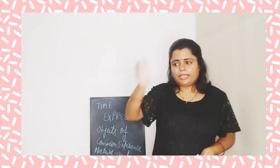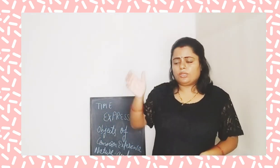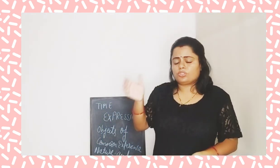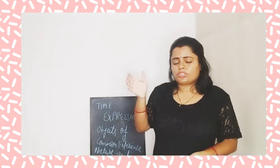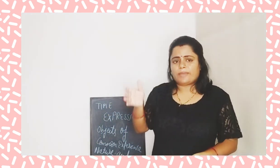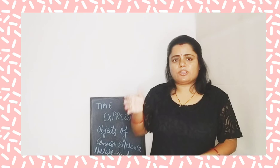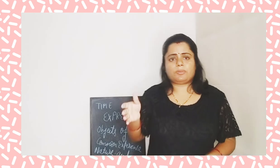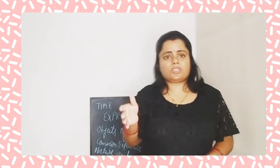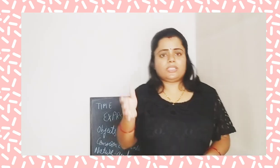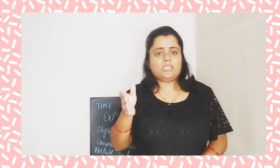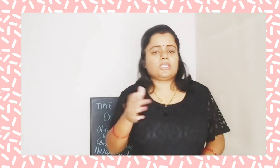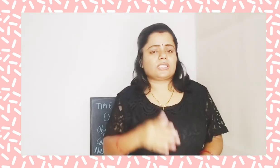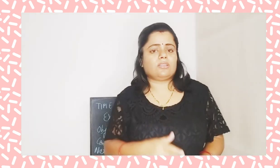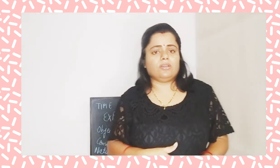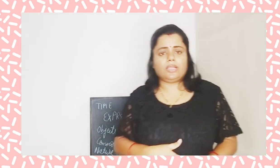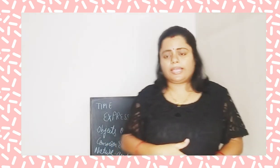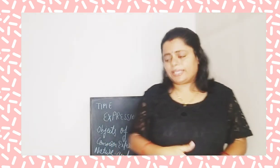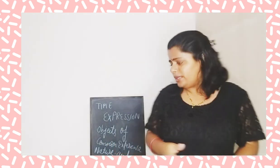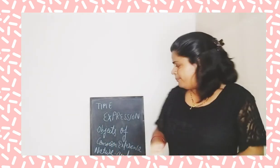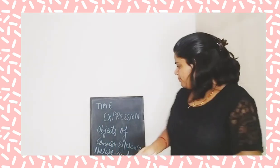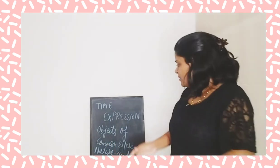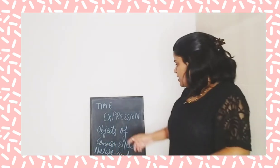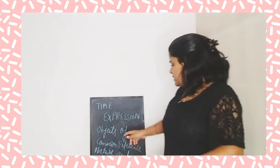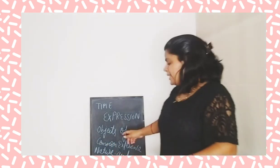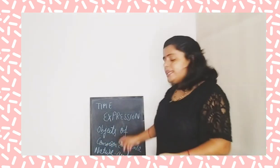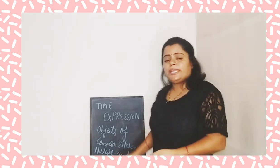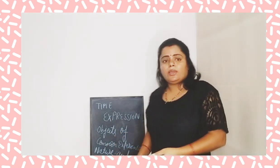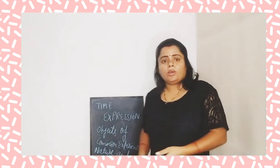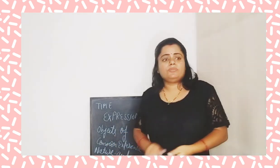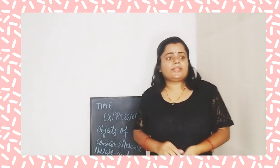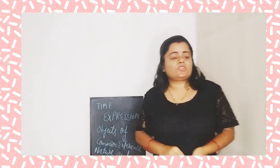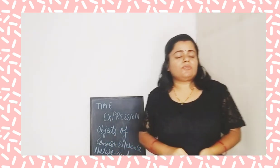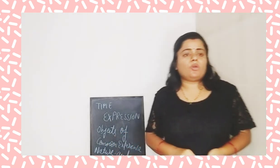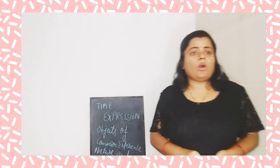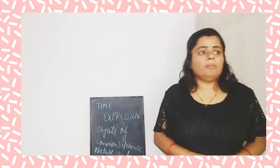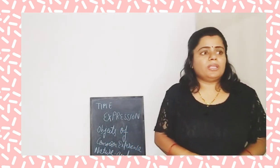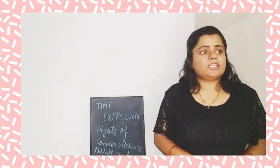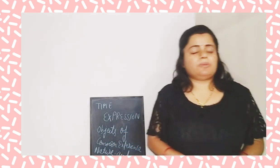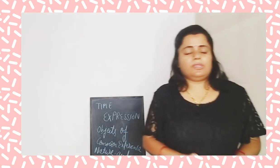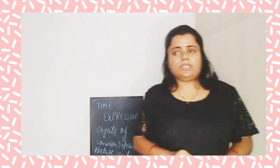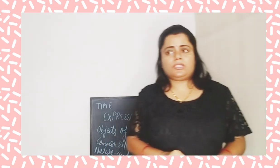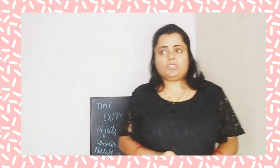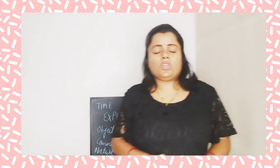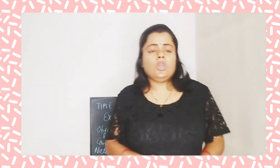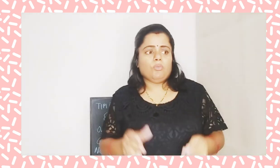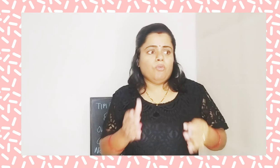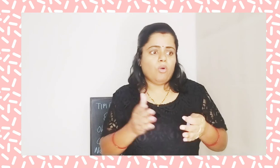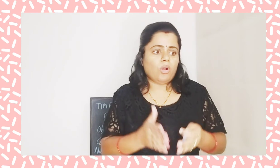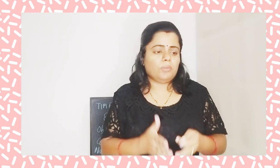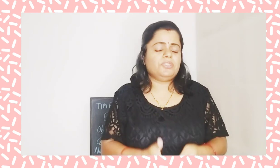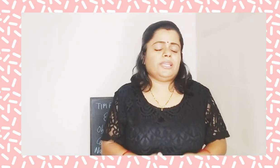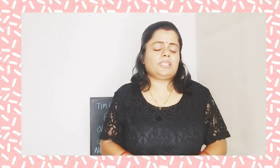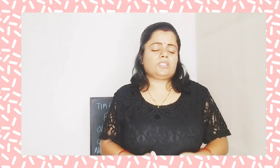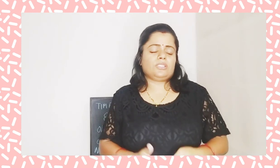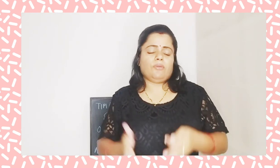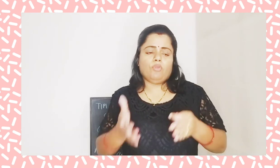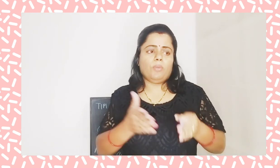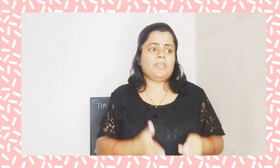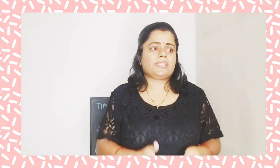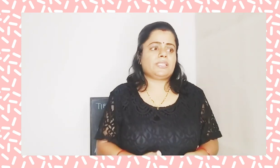कुछ टाइम एक्सप्रेशंस हैं जिनके साथ द लगाएंगे. सेकेंड है ऑब्जेक्ट्स ऑफ कॉमन एक्सपीरियंसेस, वो ऑब्जेक्ट्स या वो प्लेसेस